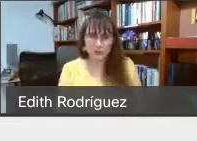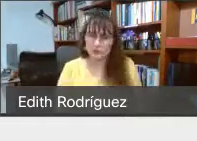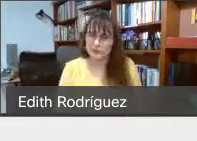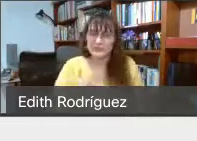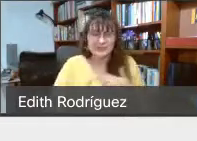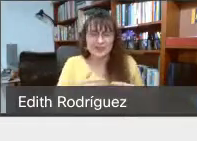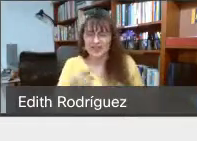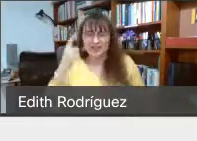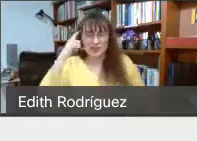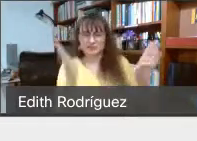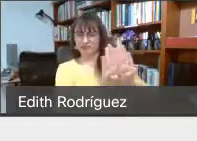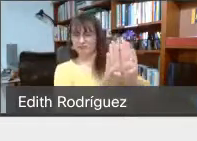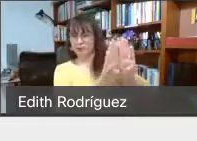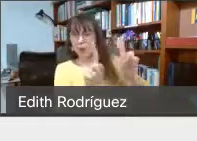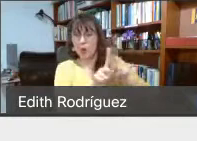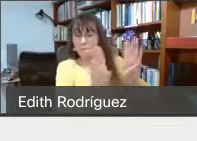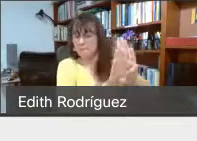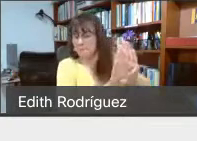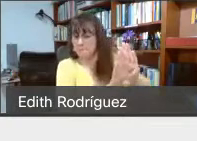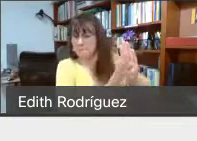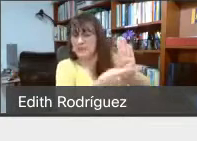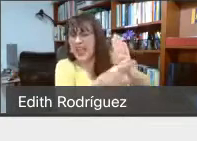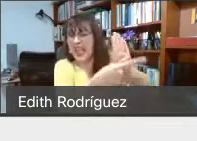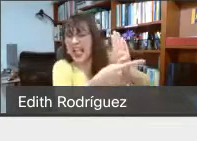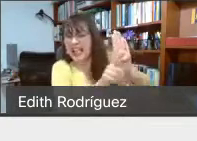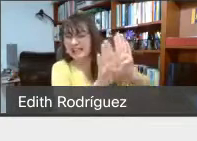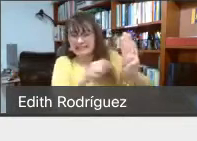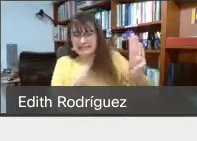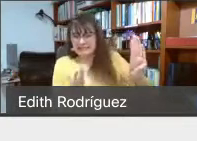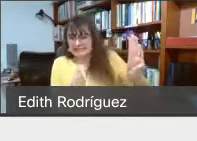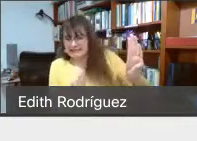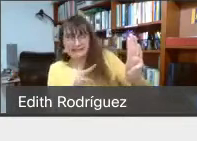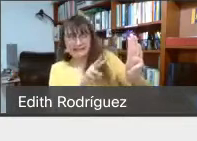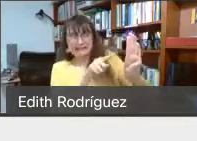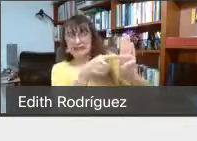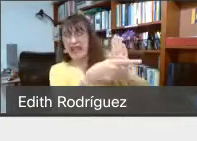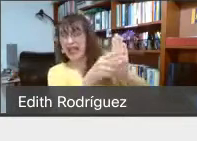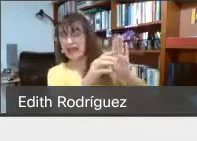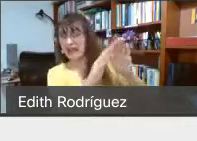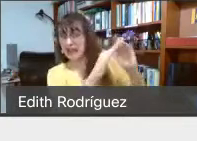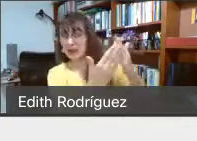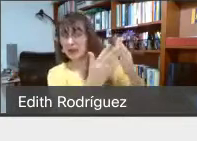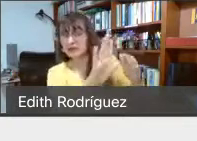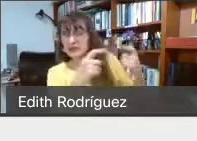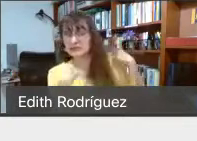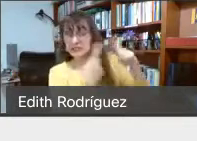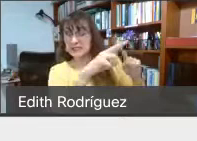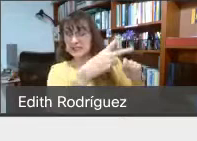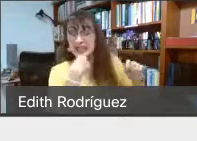español. Luego me di cuenta que esto no era así. Cerrada todo el mundo porque me daba